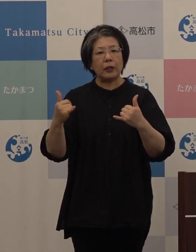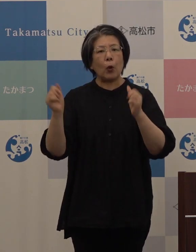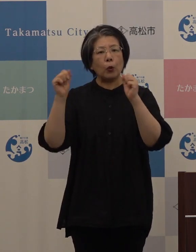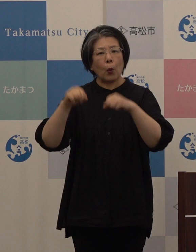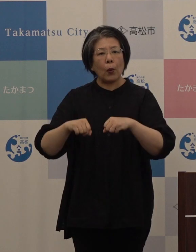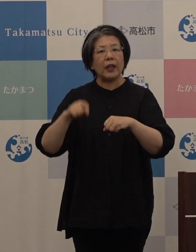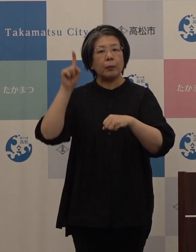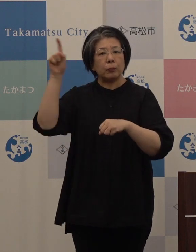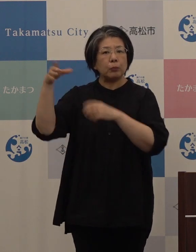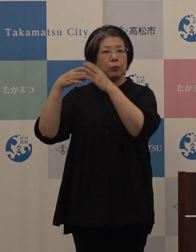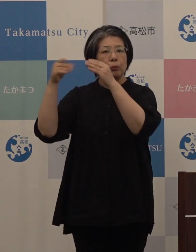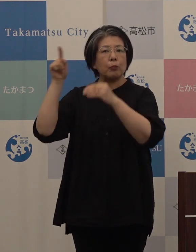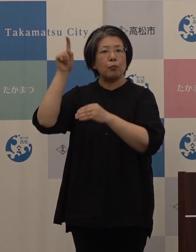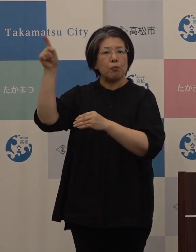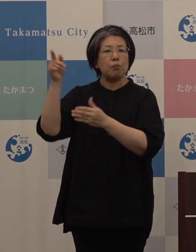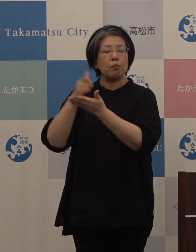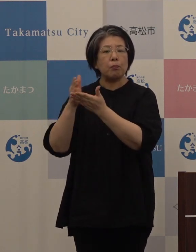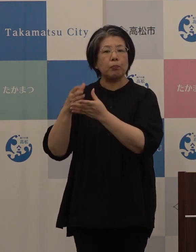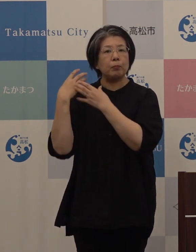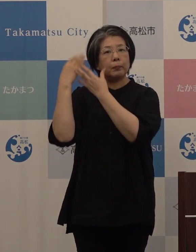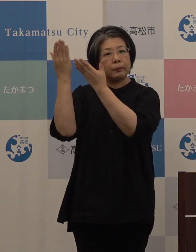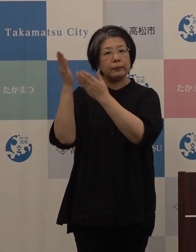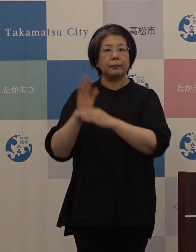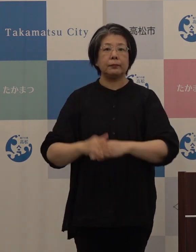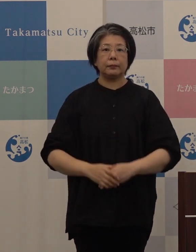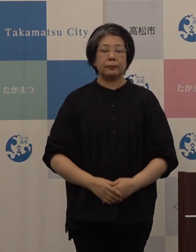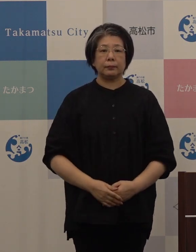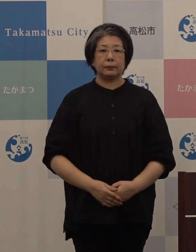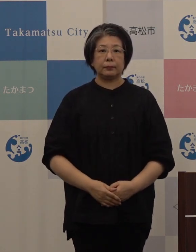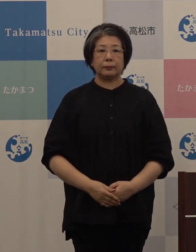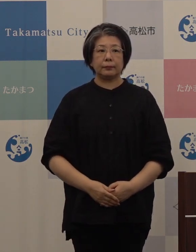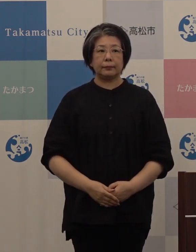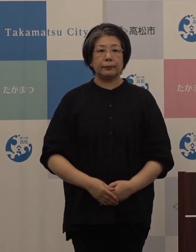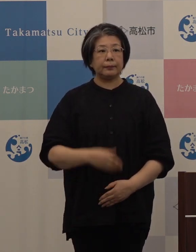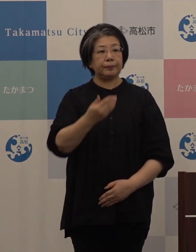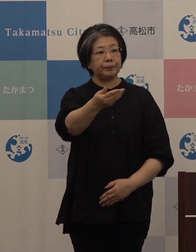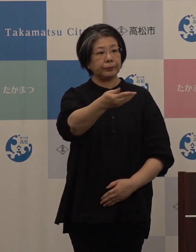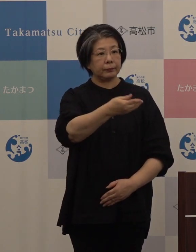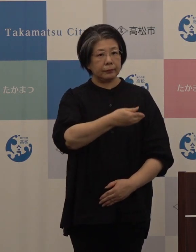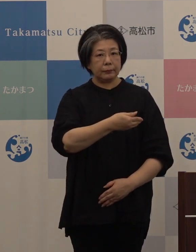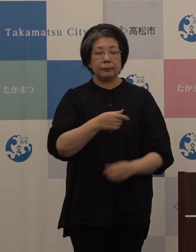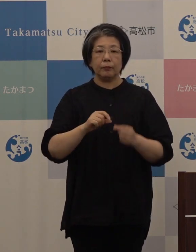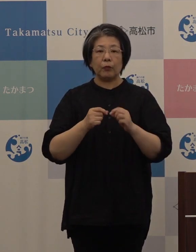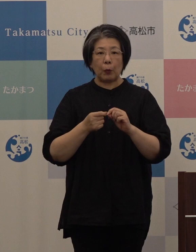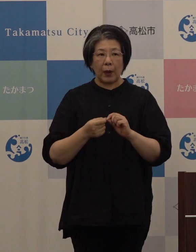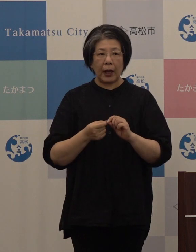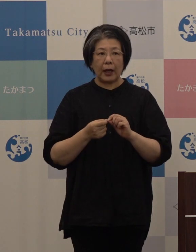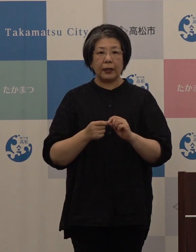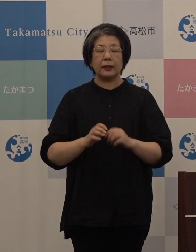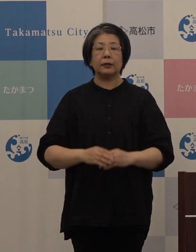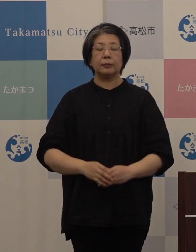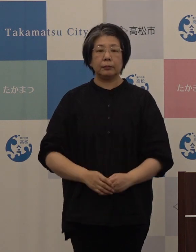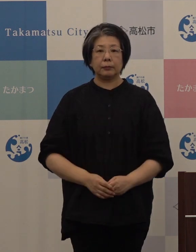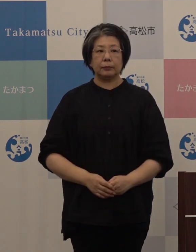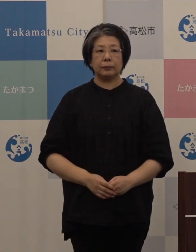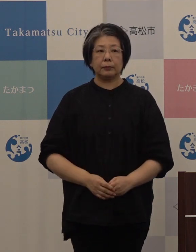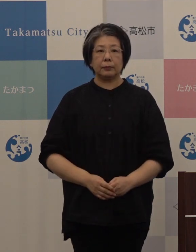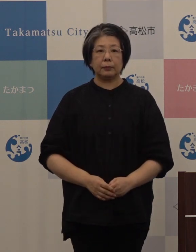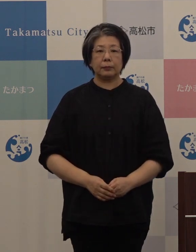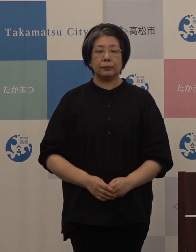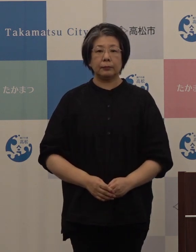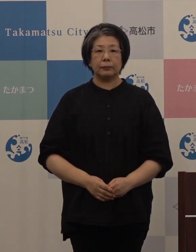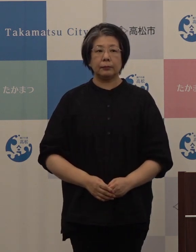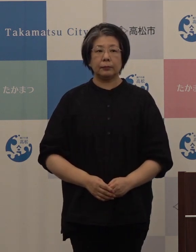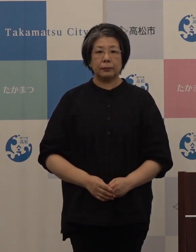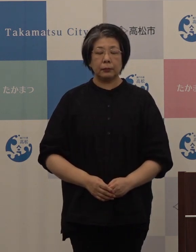置していただかなければならないということかと思っております。 あとすみません、細かい話なんですけど、市住宅の入居申し込みは予定とかなって